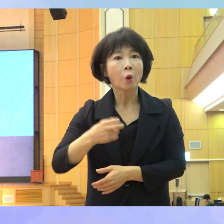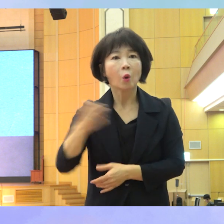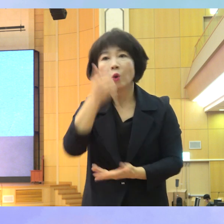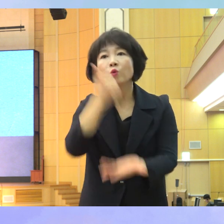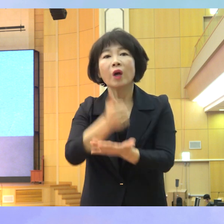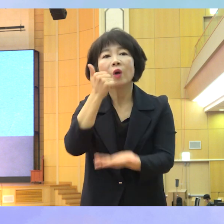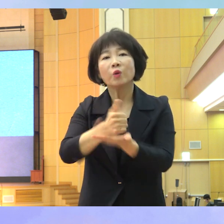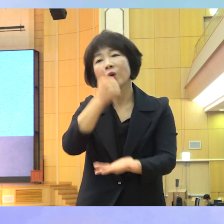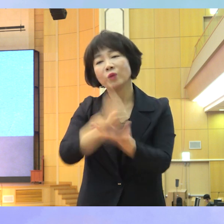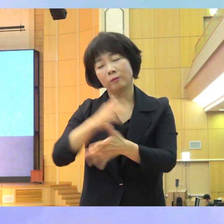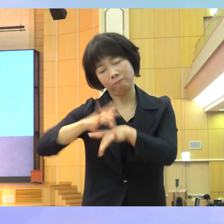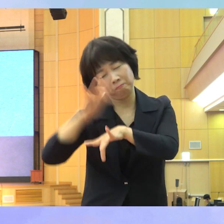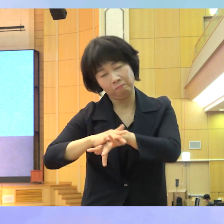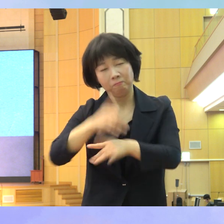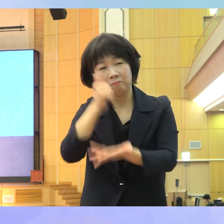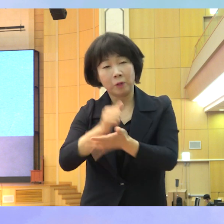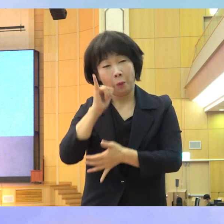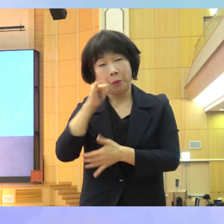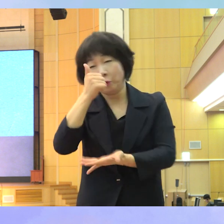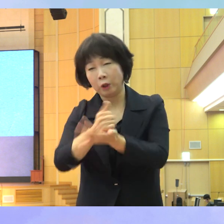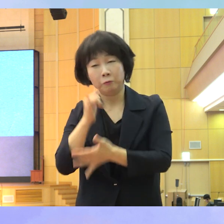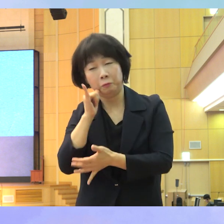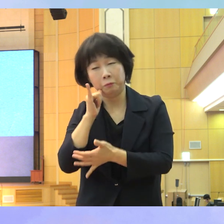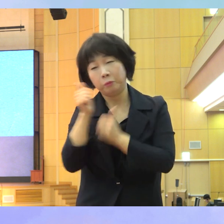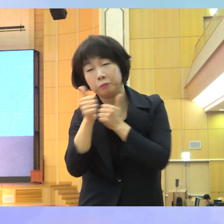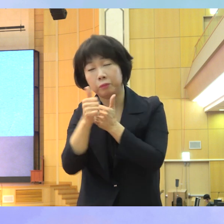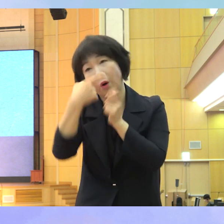남아서 죄를 따라가고 죄의 지배를 받는.